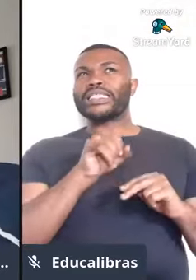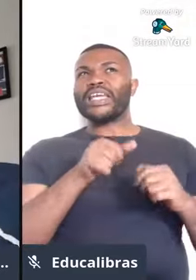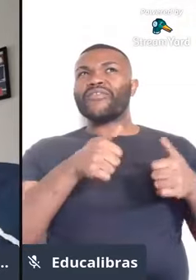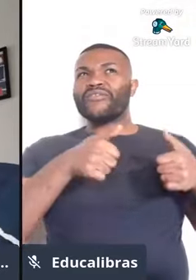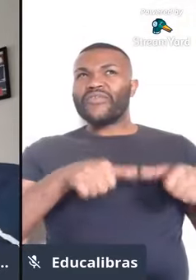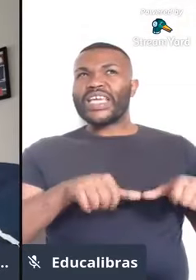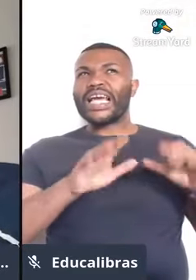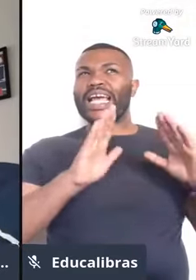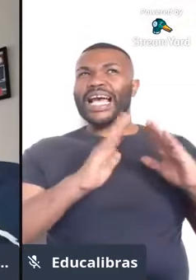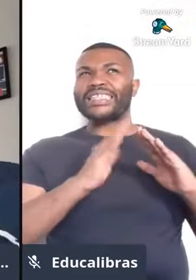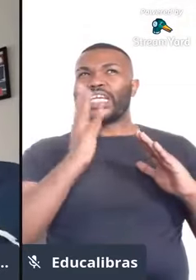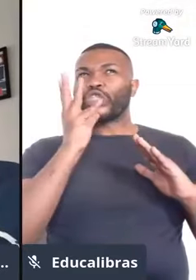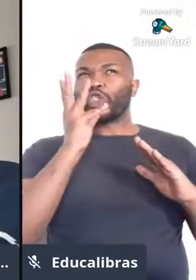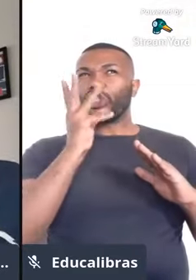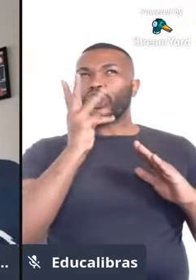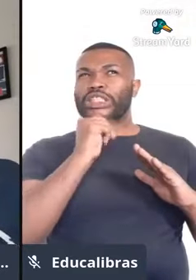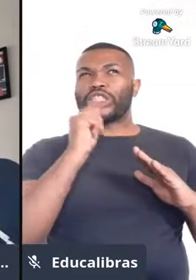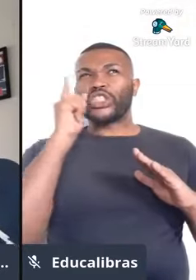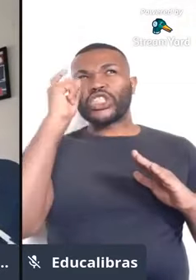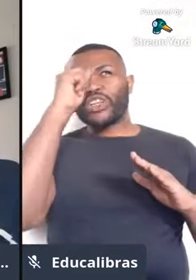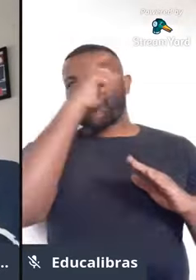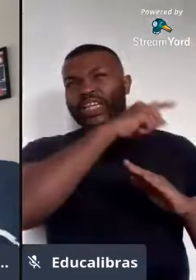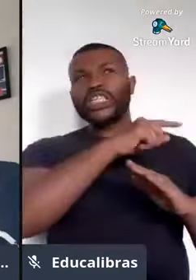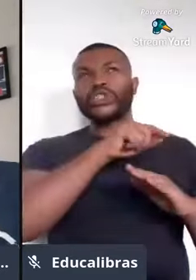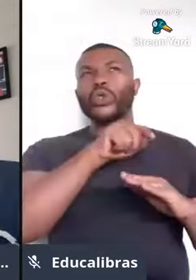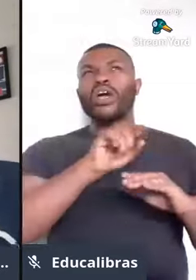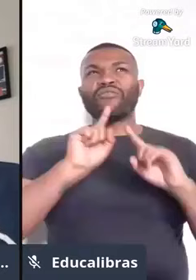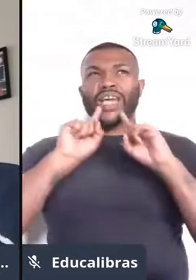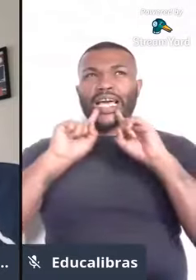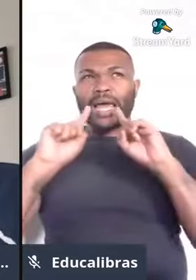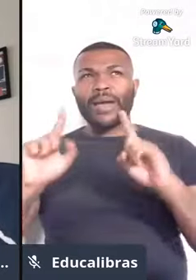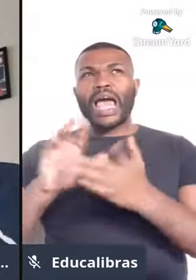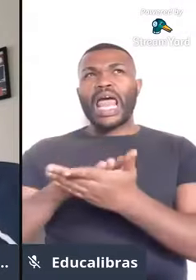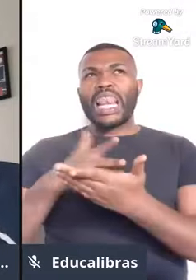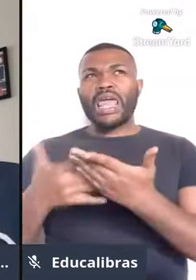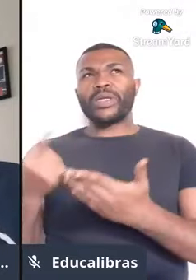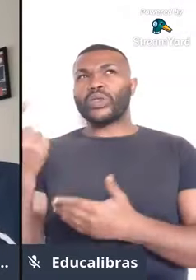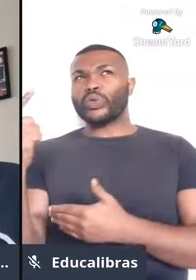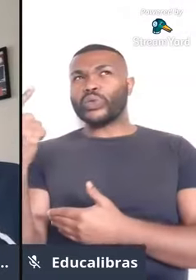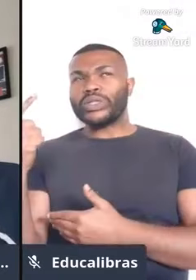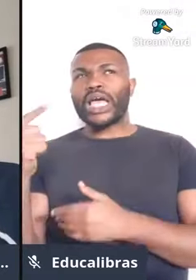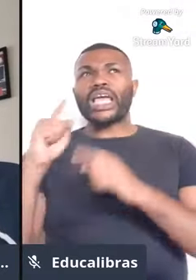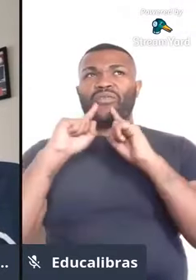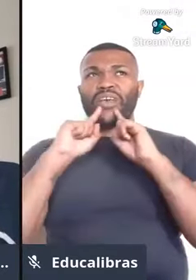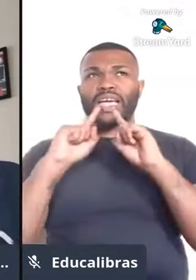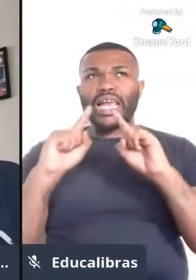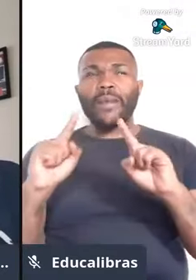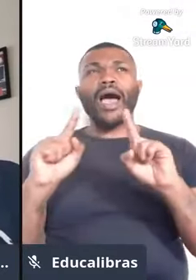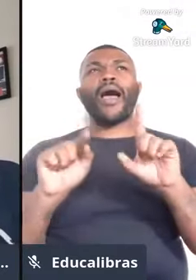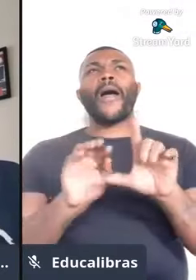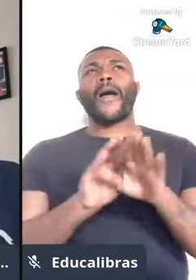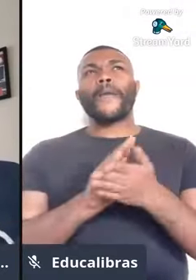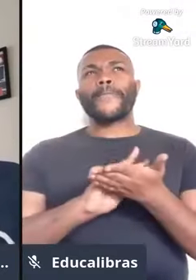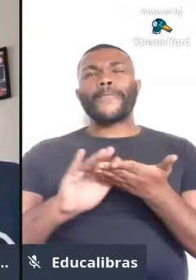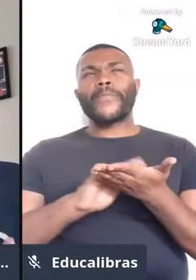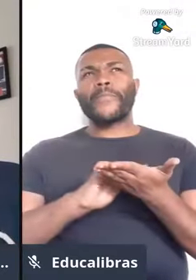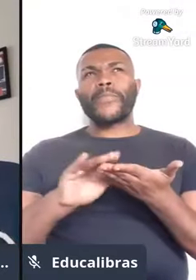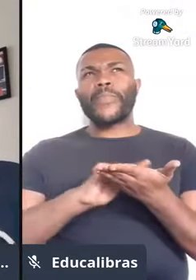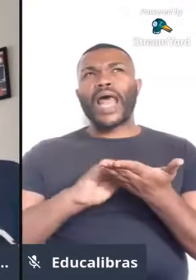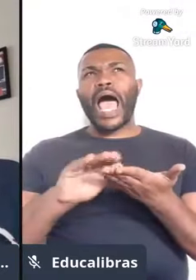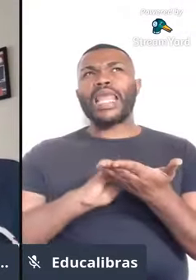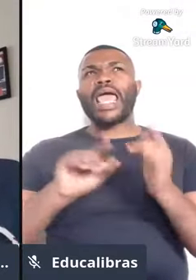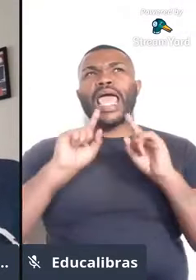vai reclamar porque não tem libras não sei aonde, vai falar que não tem braille no livro que ele queria ler, e não é